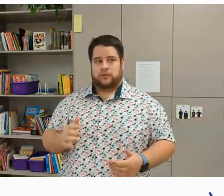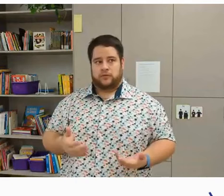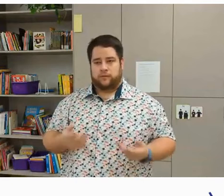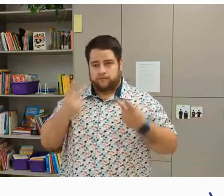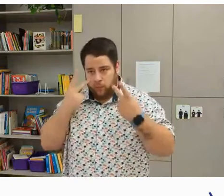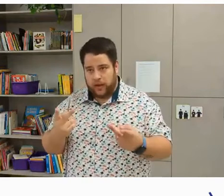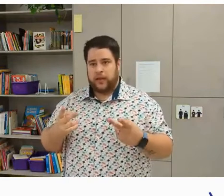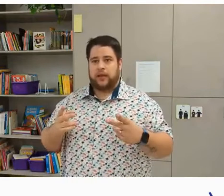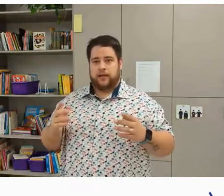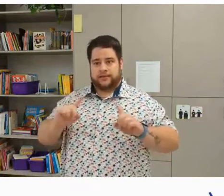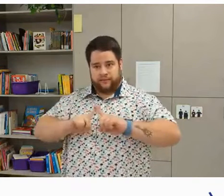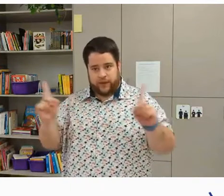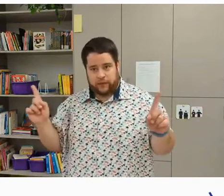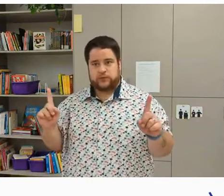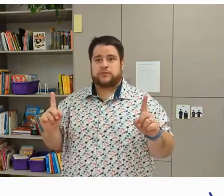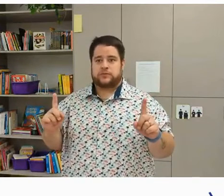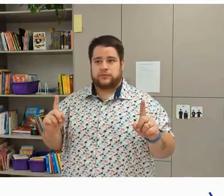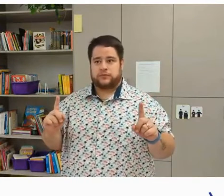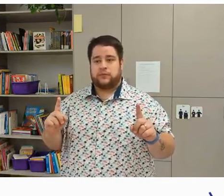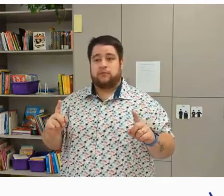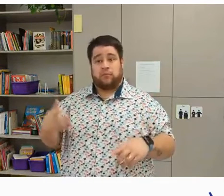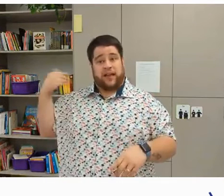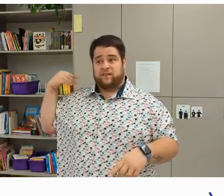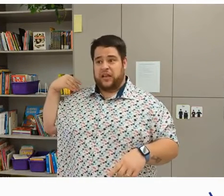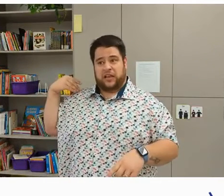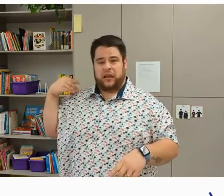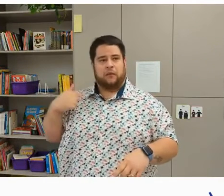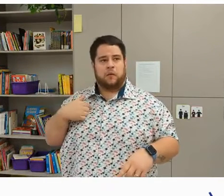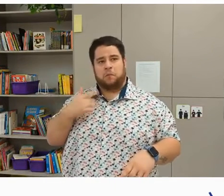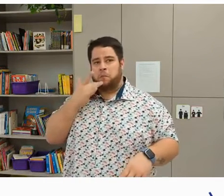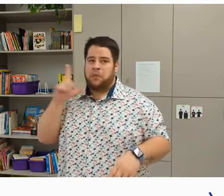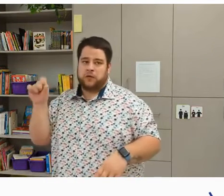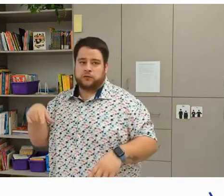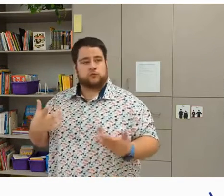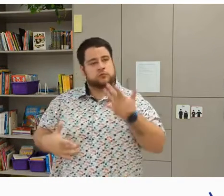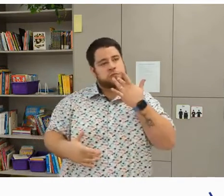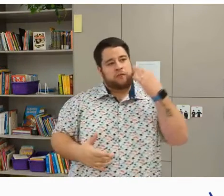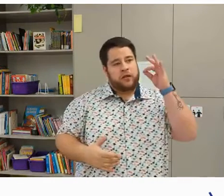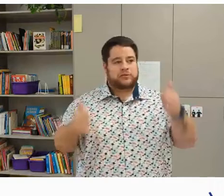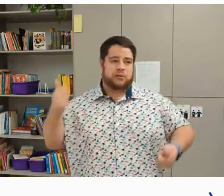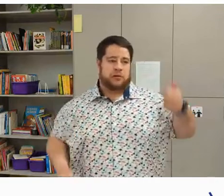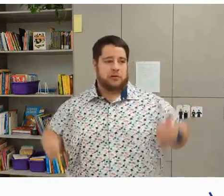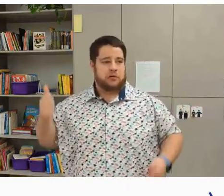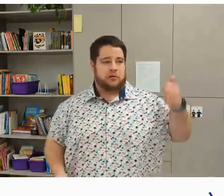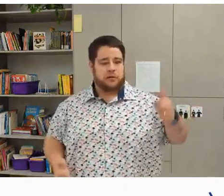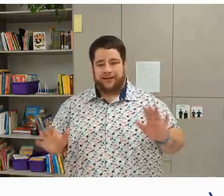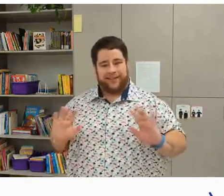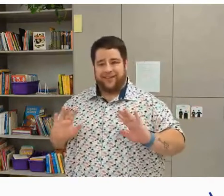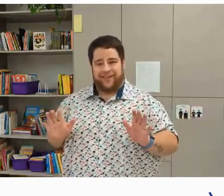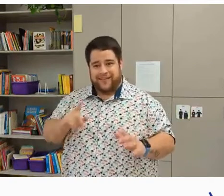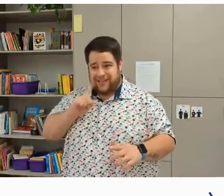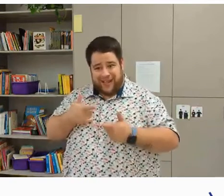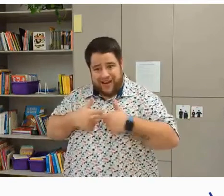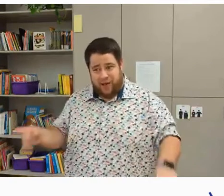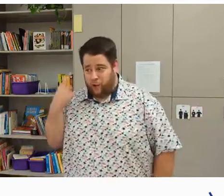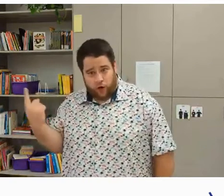des différences. Et puis, autrefois, ils disaient, ben, il fallait comme qu'ils choisissent ce qu'ils préféraient. Là, il est